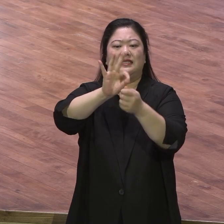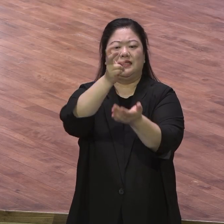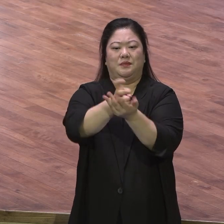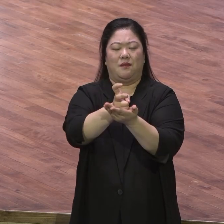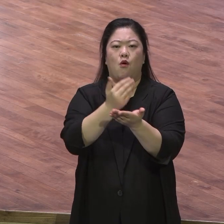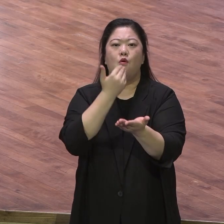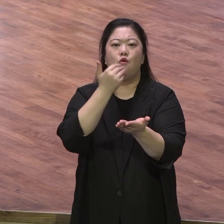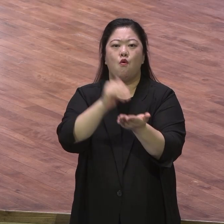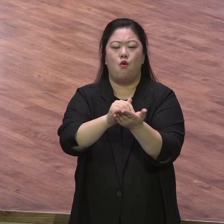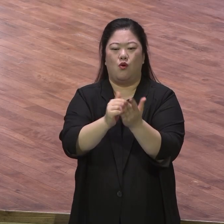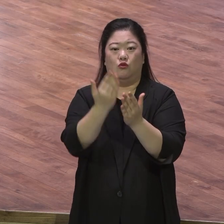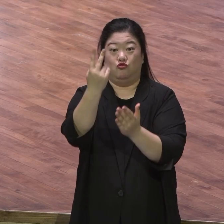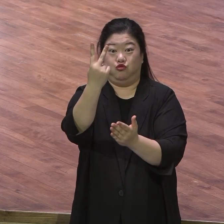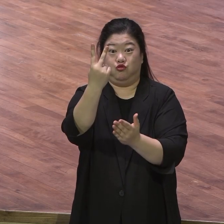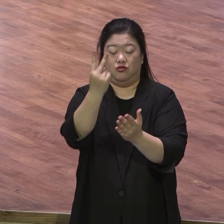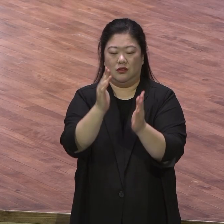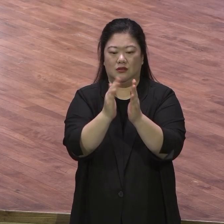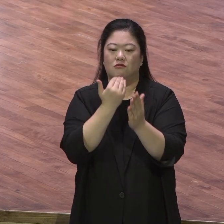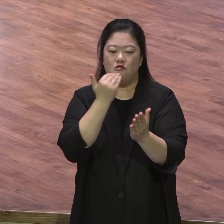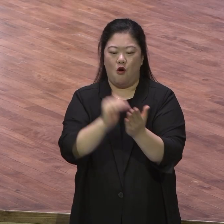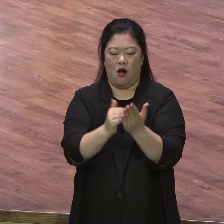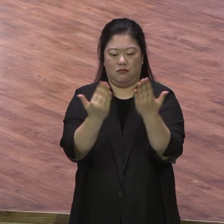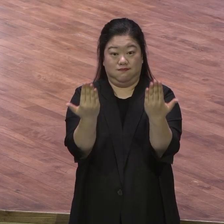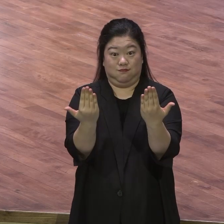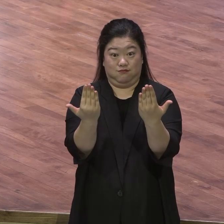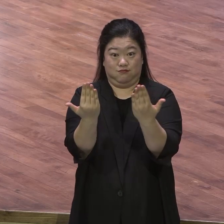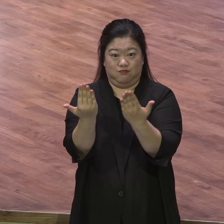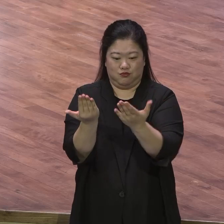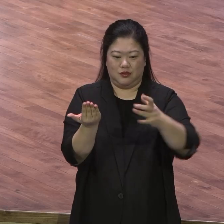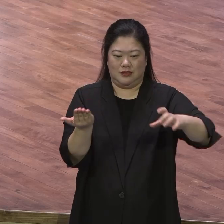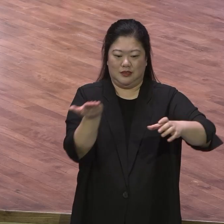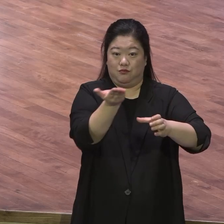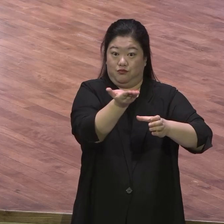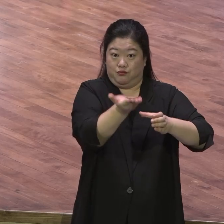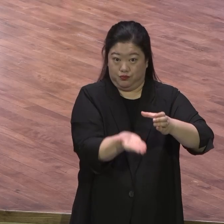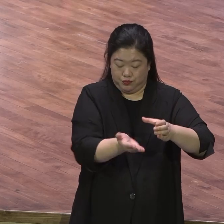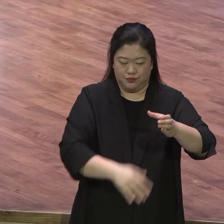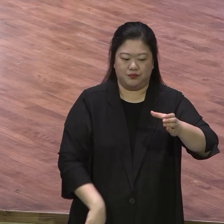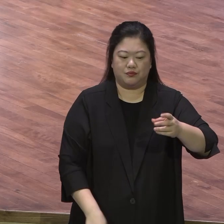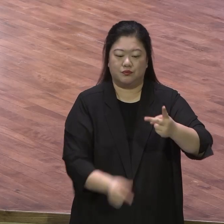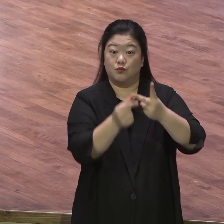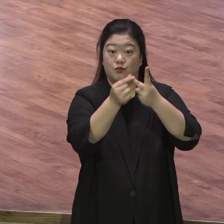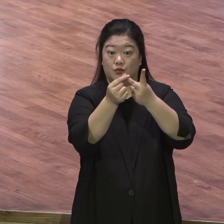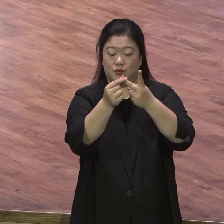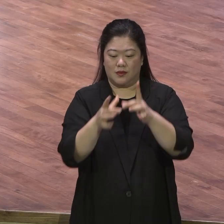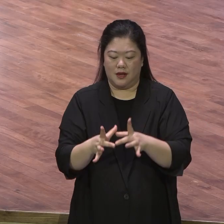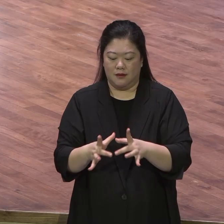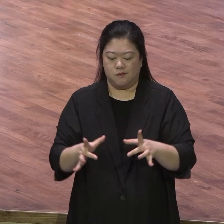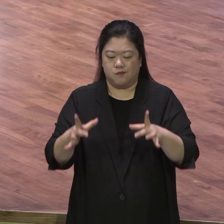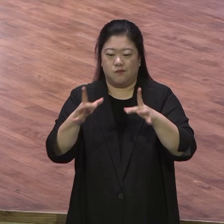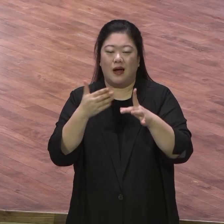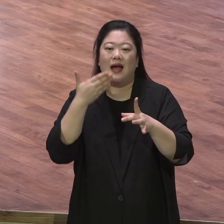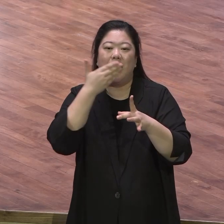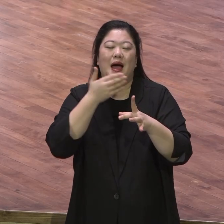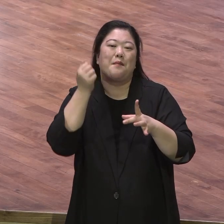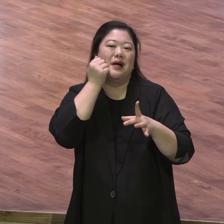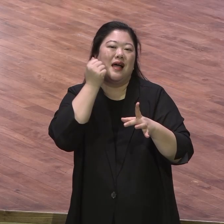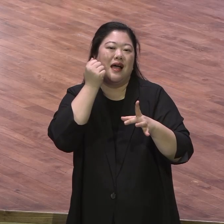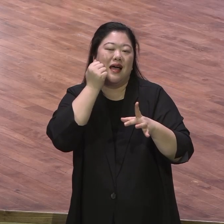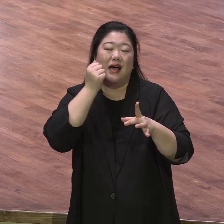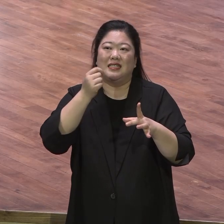돌비에 새긴 식계명. 또 하나는 만나를 담은 항아리입니다. 40년 동안